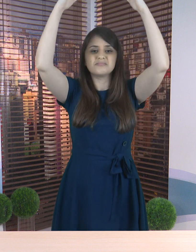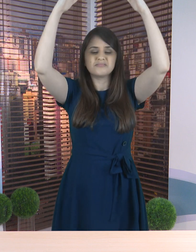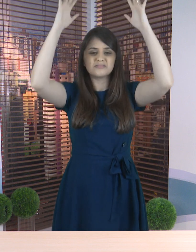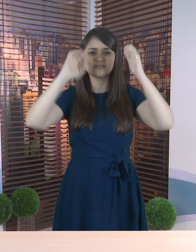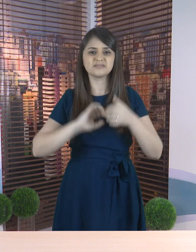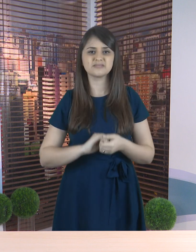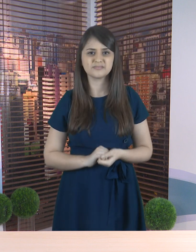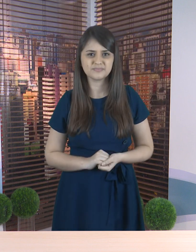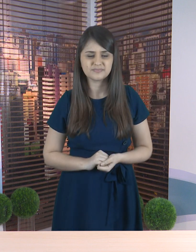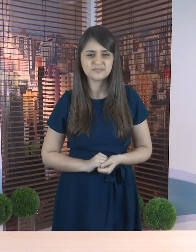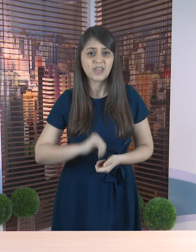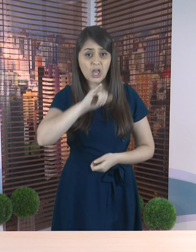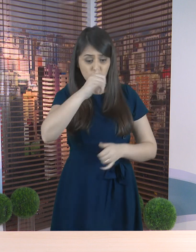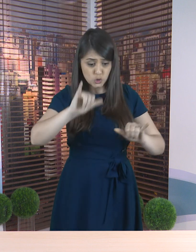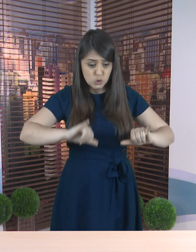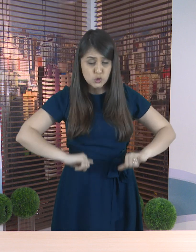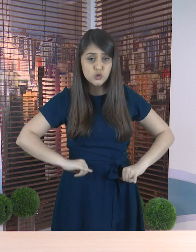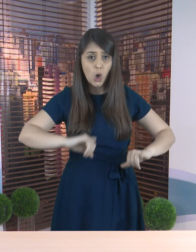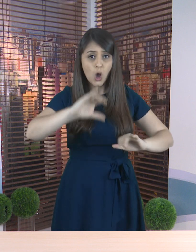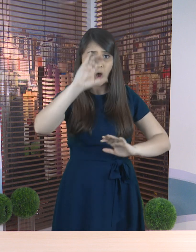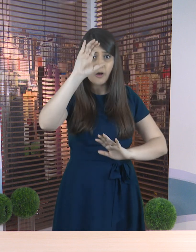morrendo o homem, porventura tornará a viver?